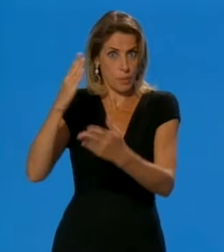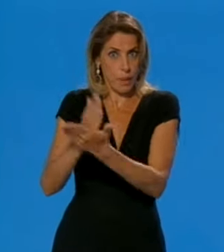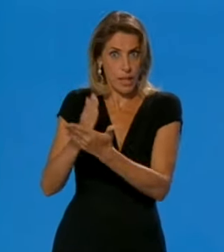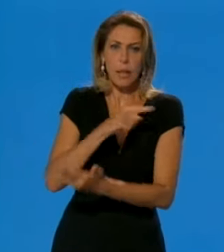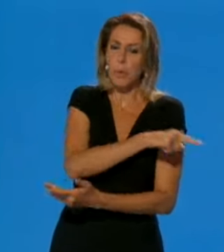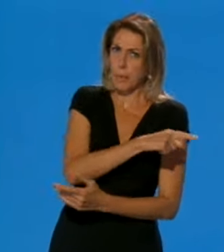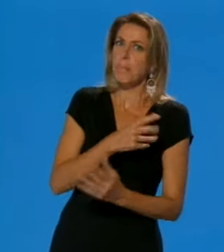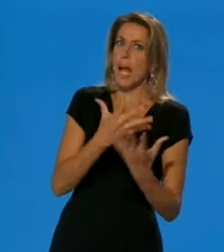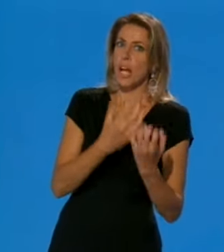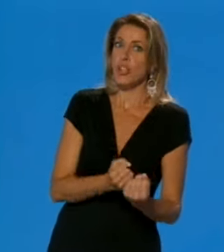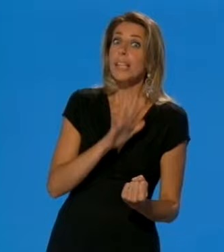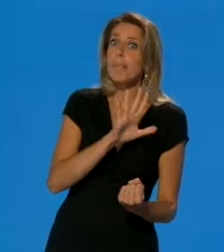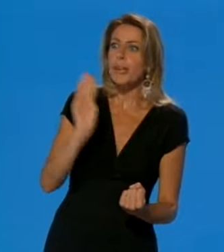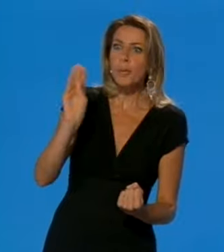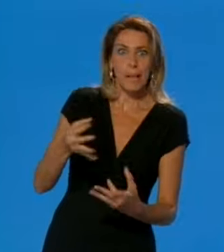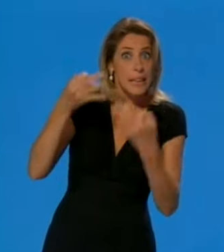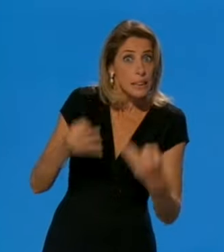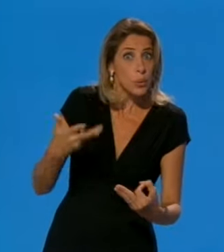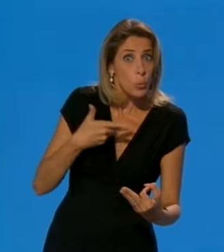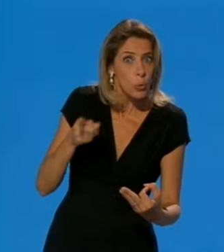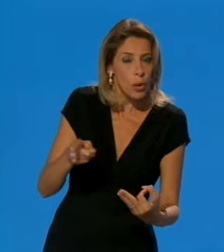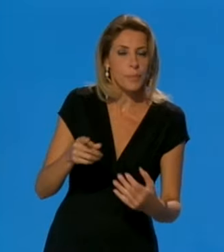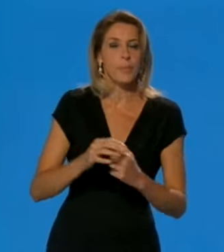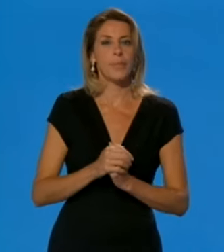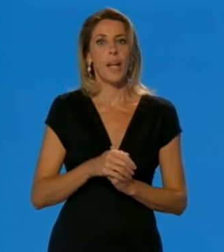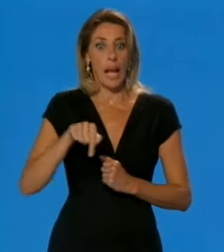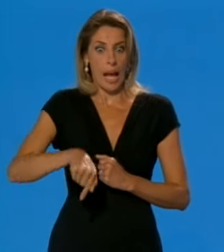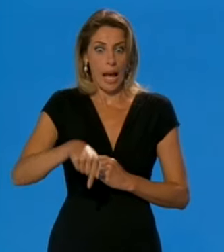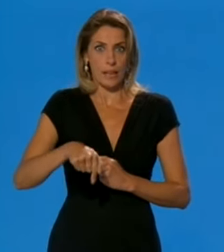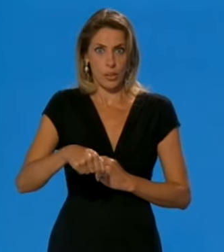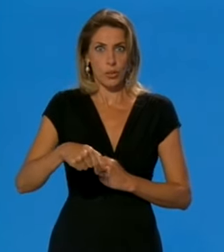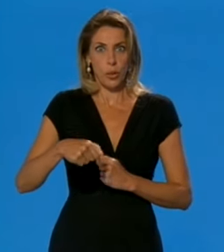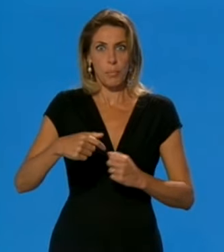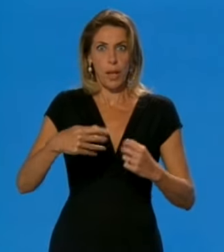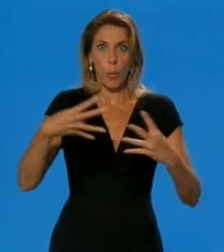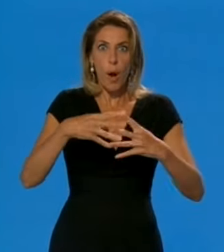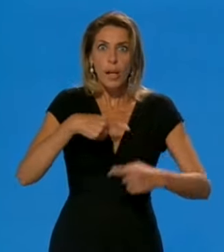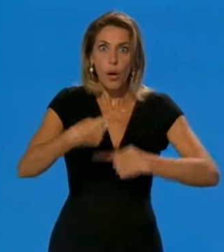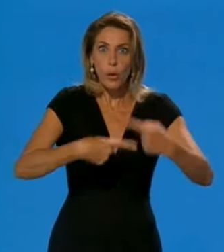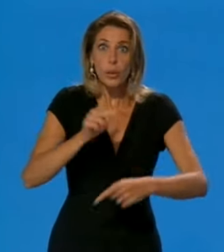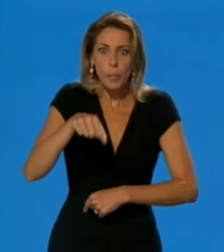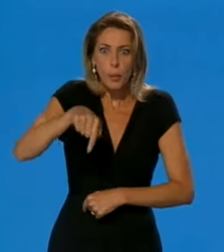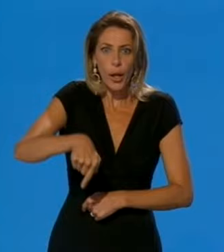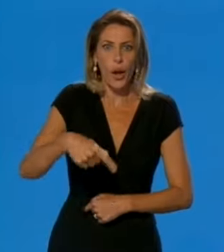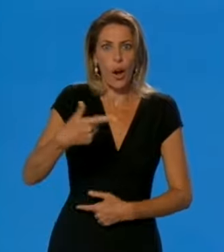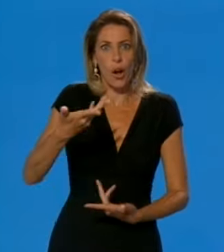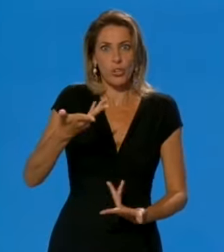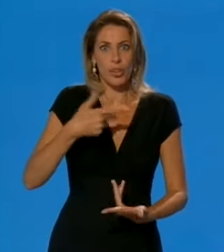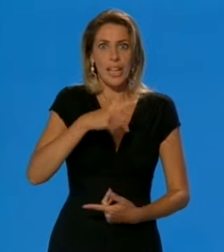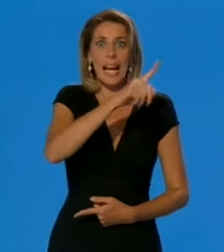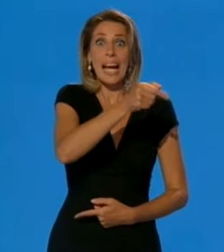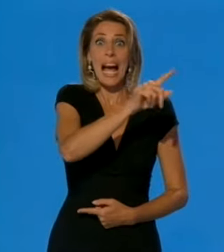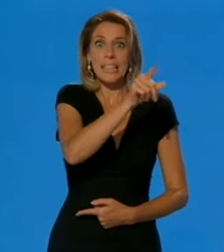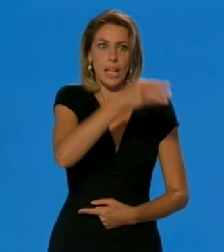garanzie per il momento però le armi non si fermano anche oggi attacchi su gaza